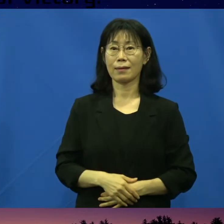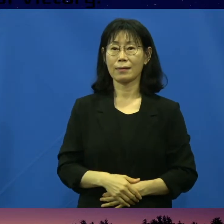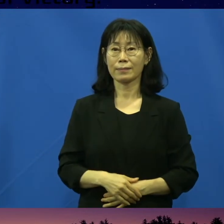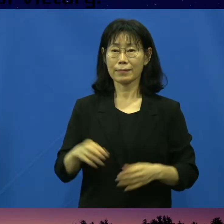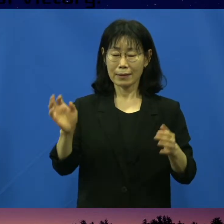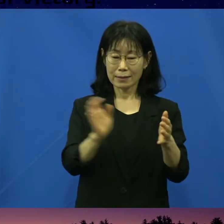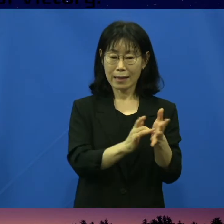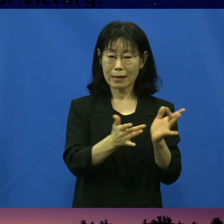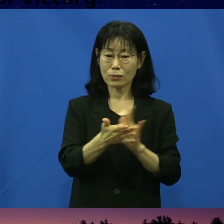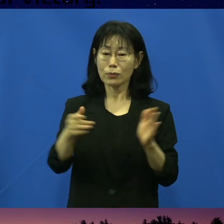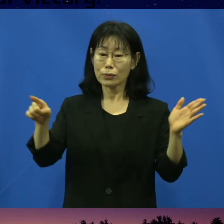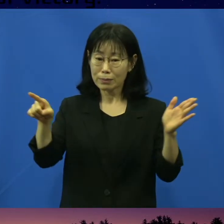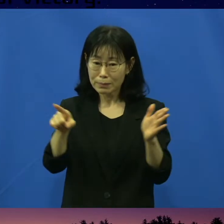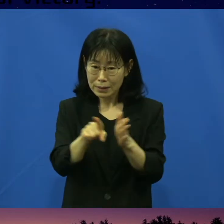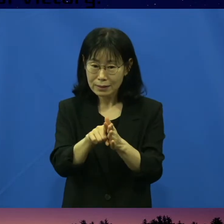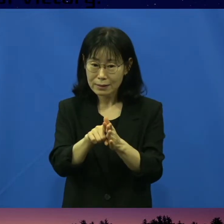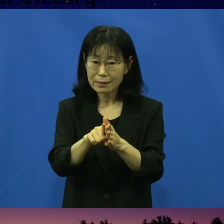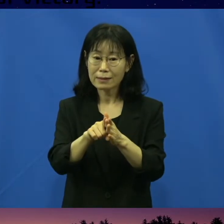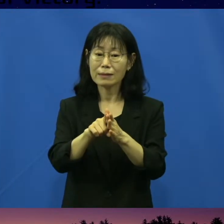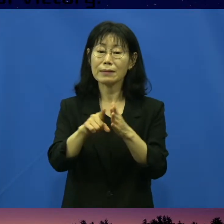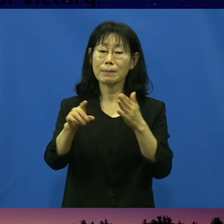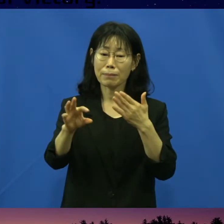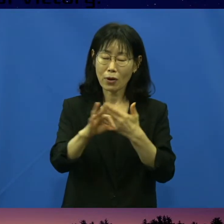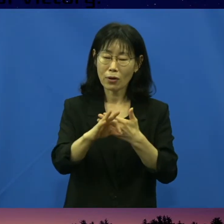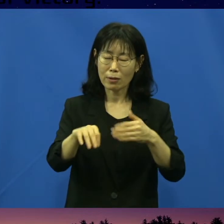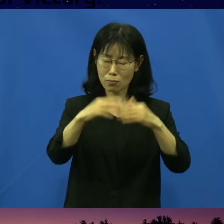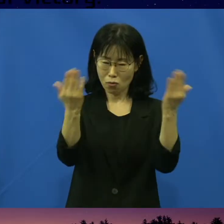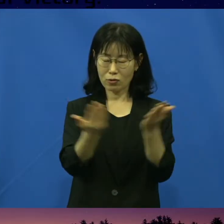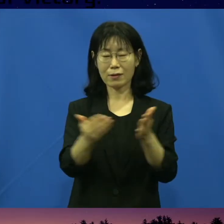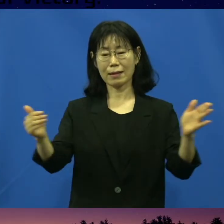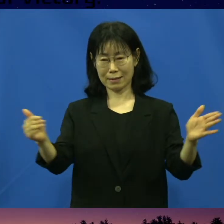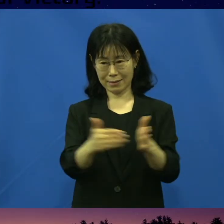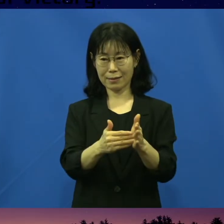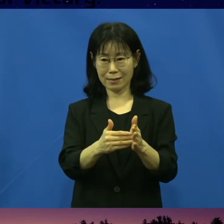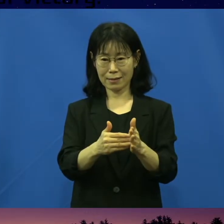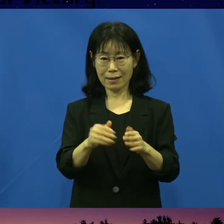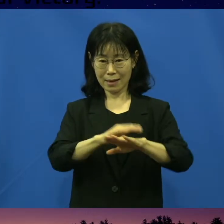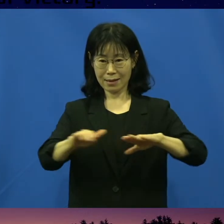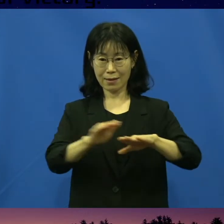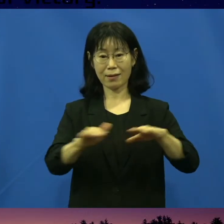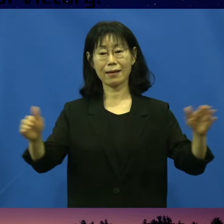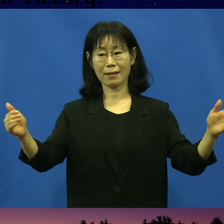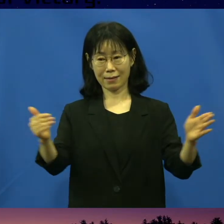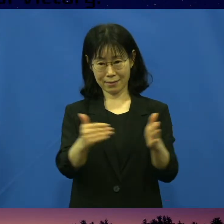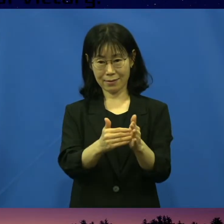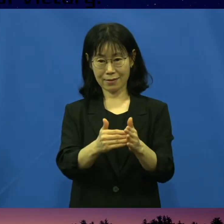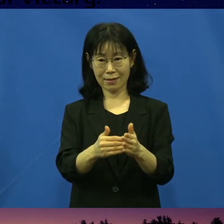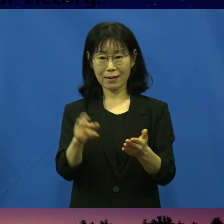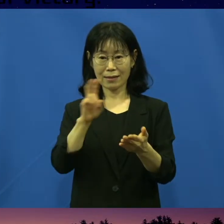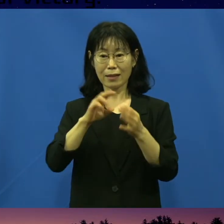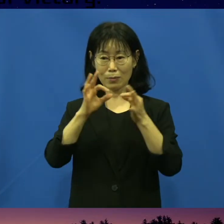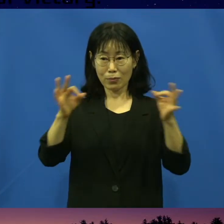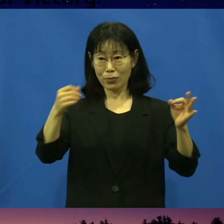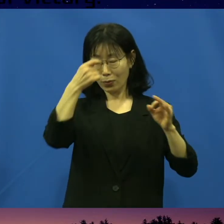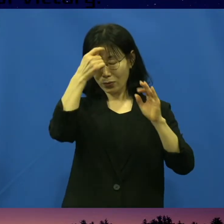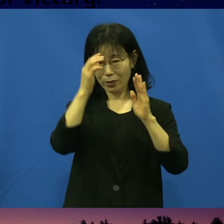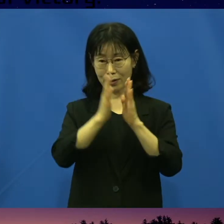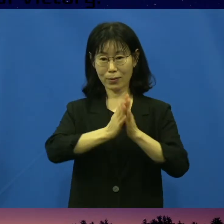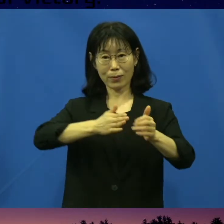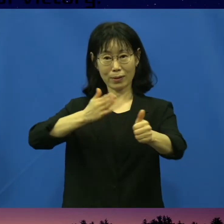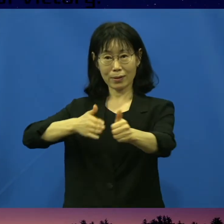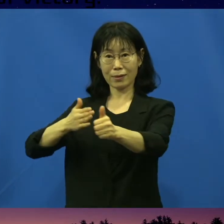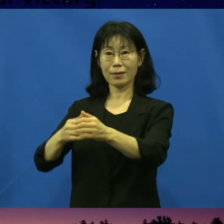예수 믿으면 되는 거예요. 우리 찬양 하나 하고 기도하는 시간